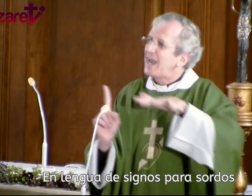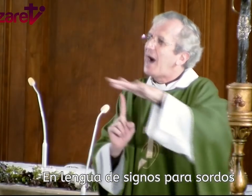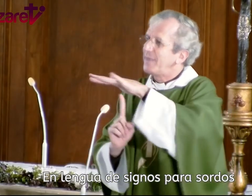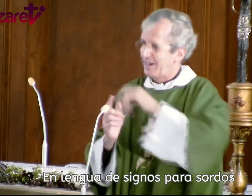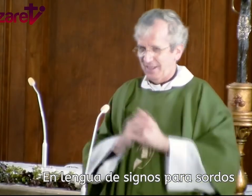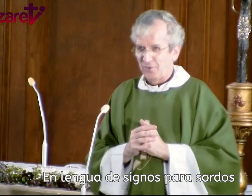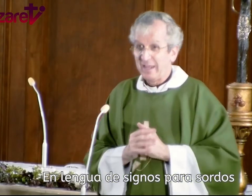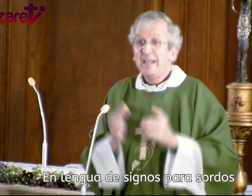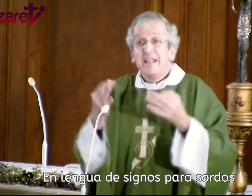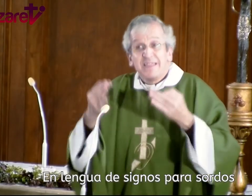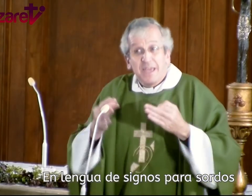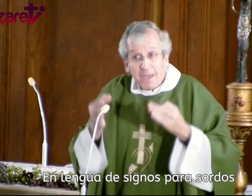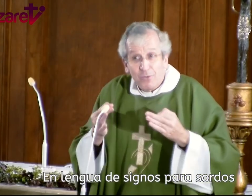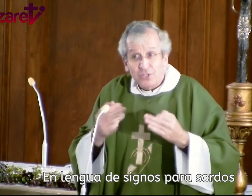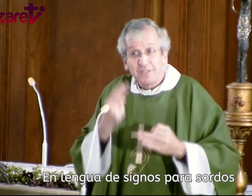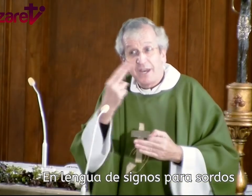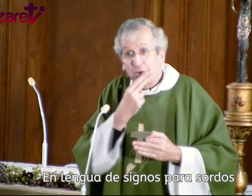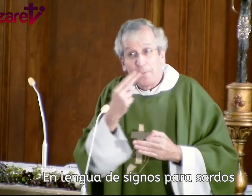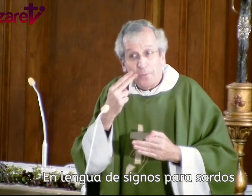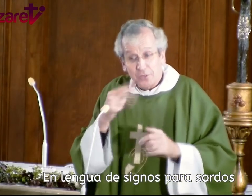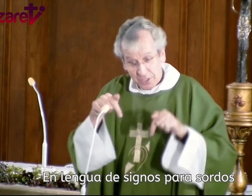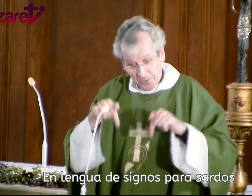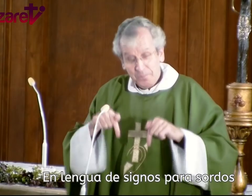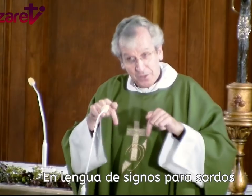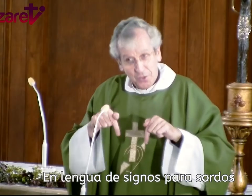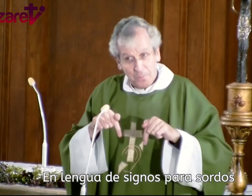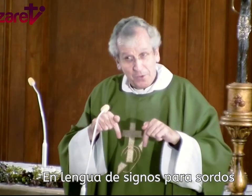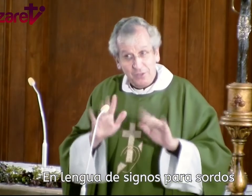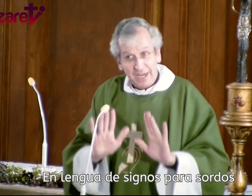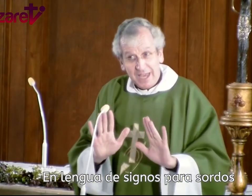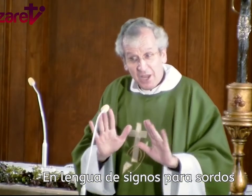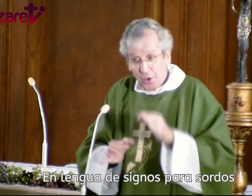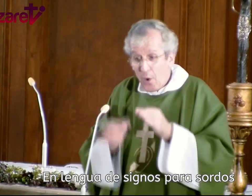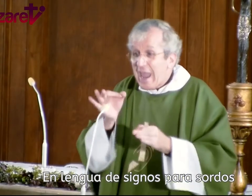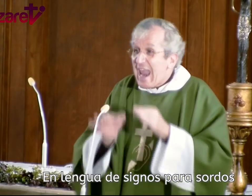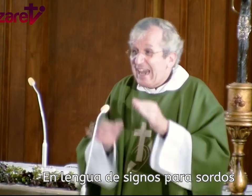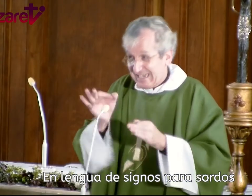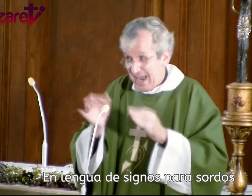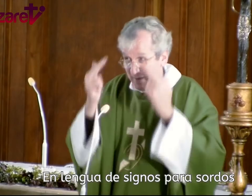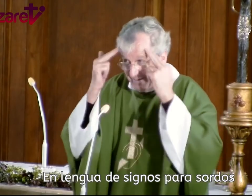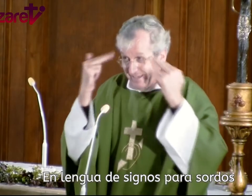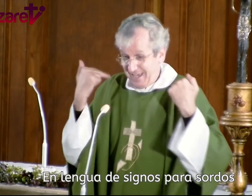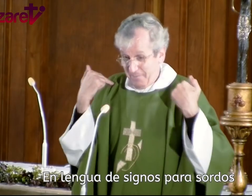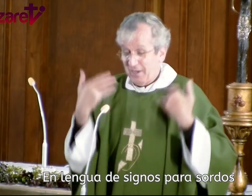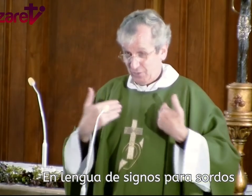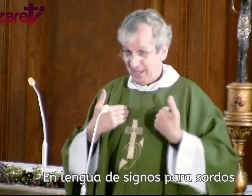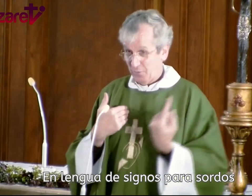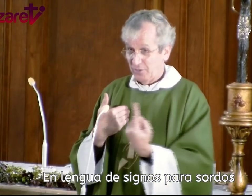A mi alrededor Debemos Tener como propósito Y hoy un poquito Sería como El examen Que podríamos Cada uno De nosotros